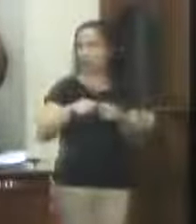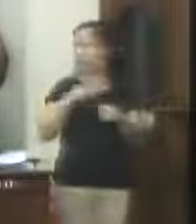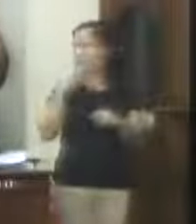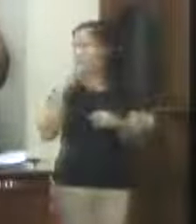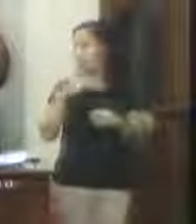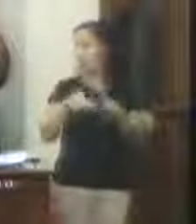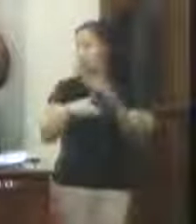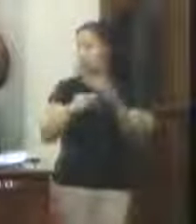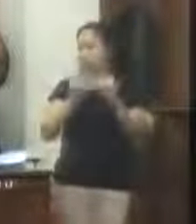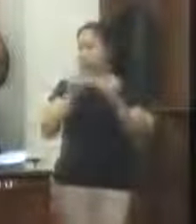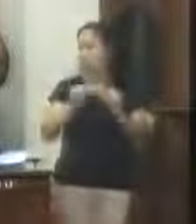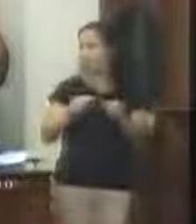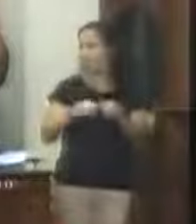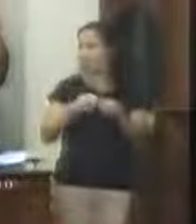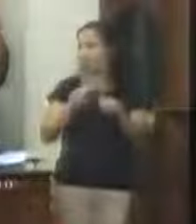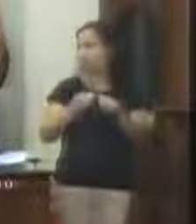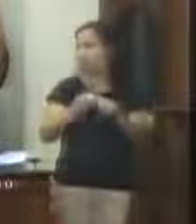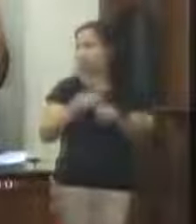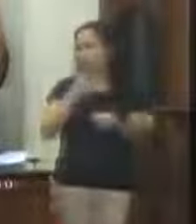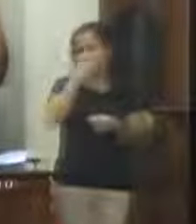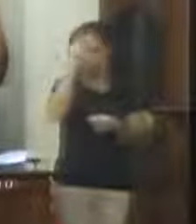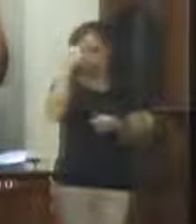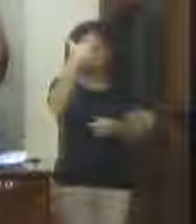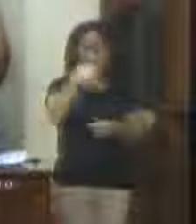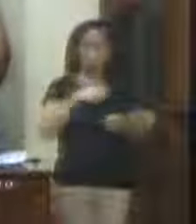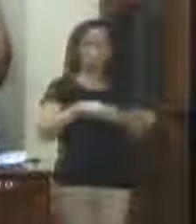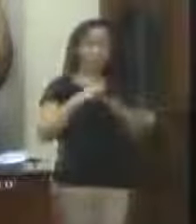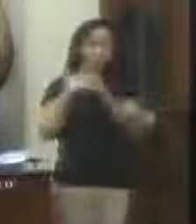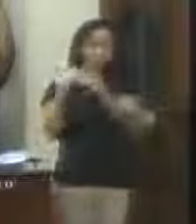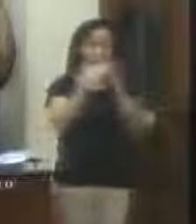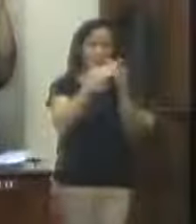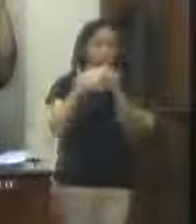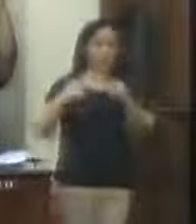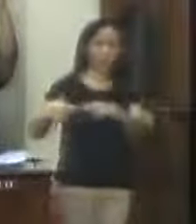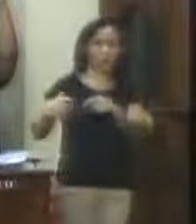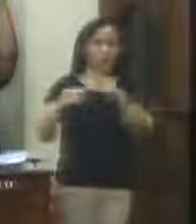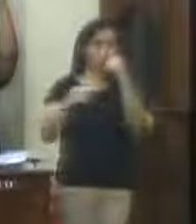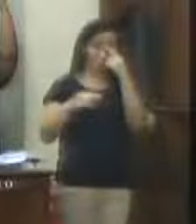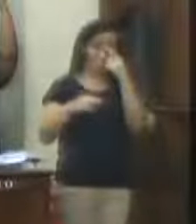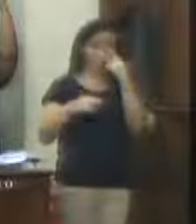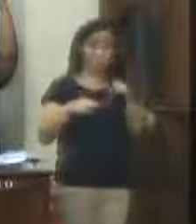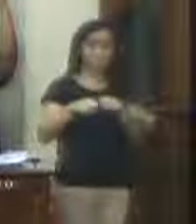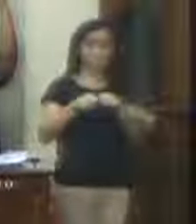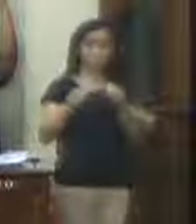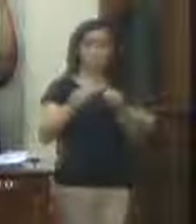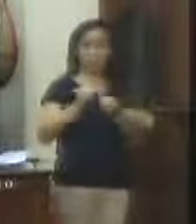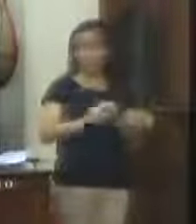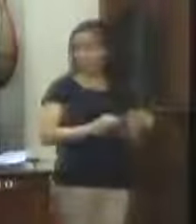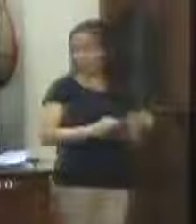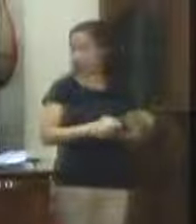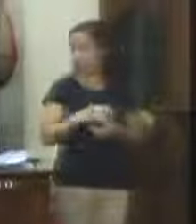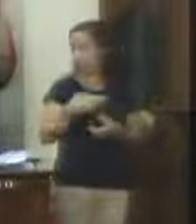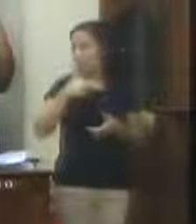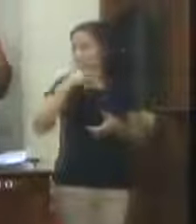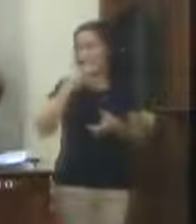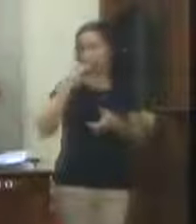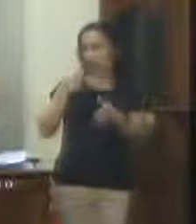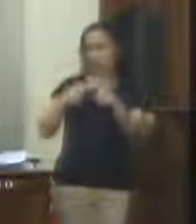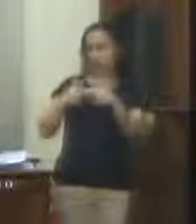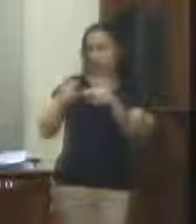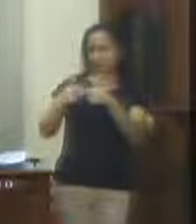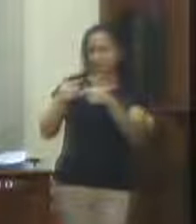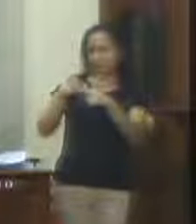estado precário, causando um enorme transtorno aos moradores da localidade. Tal situação da falta de limpeza e capina vem gerando graves problemas